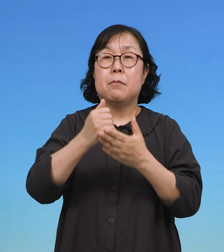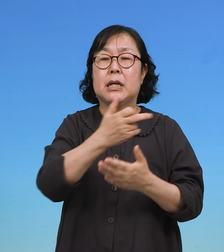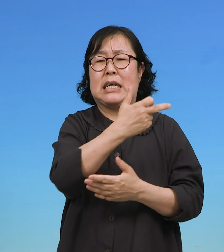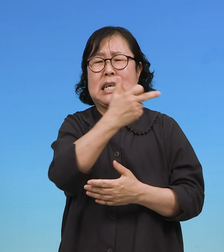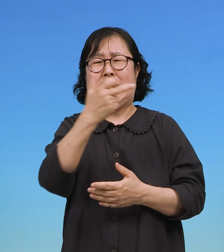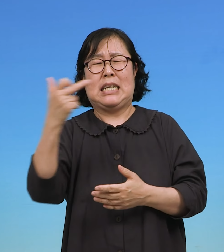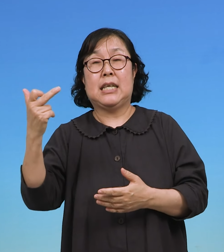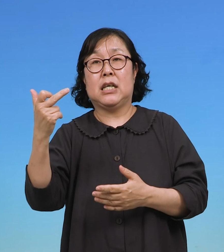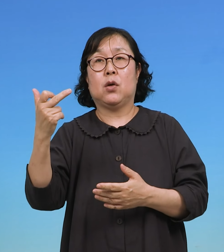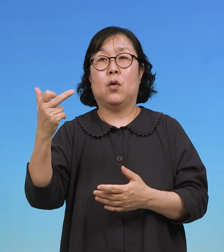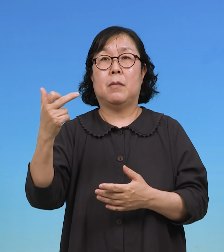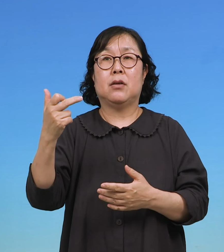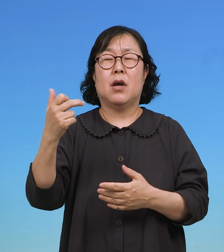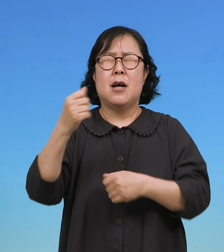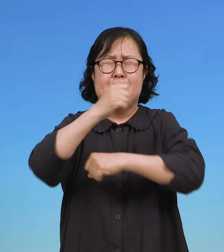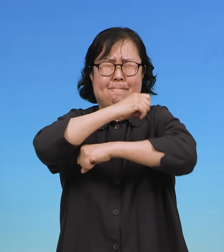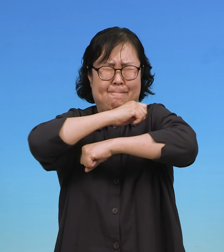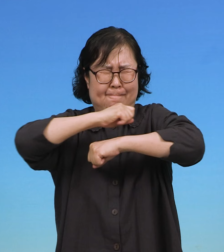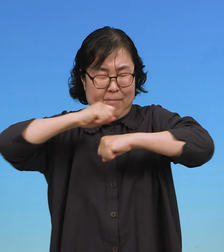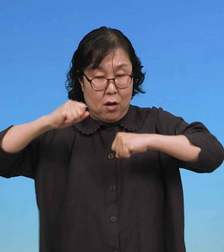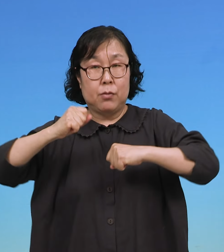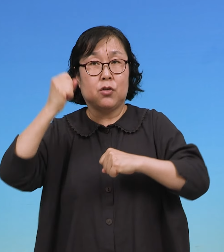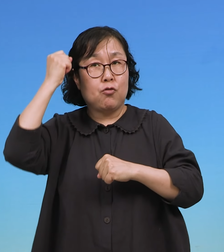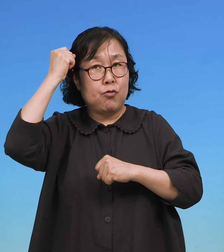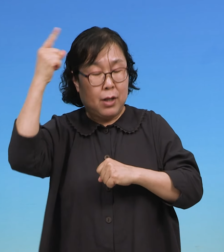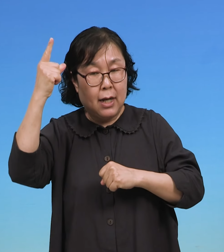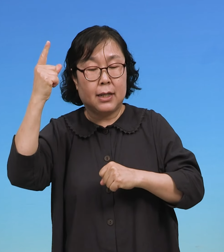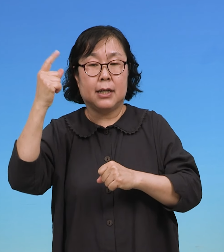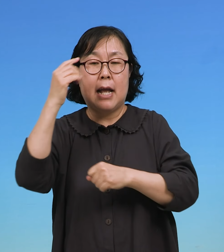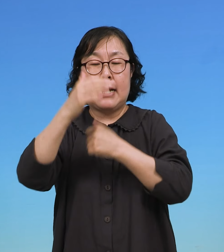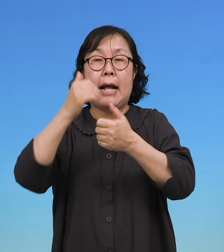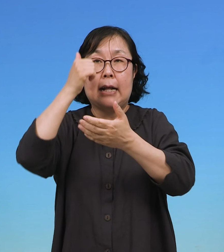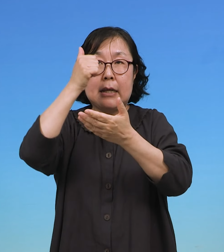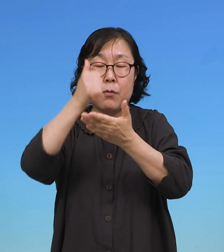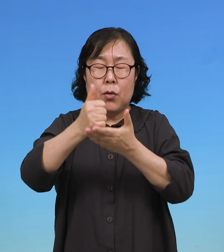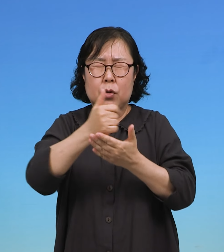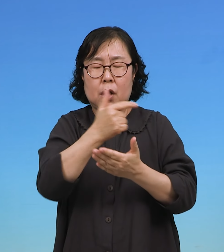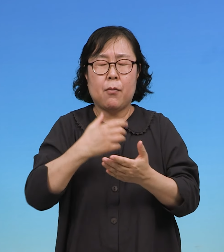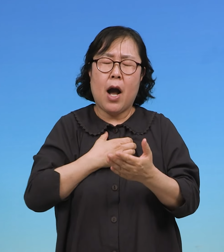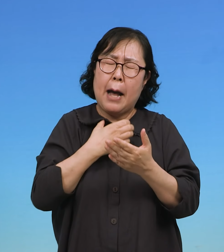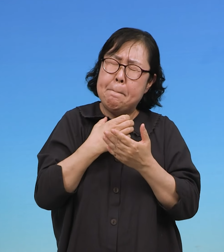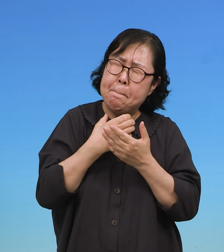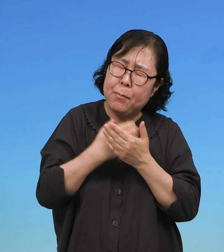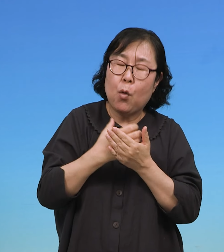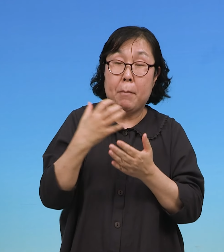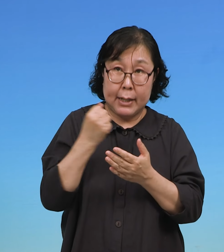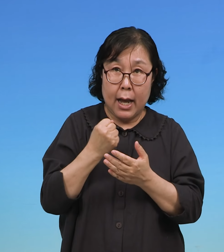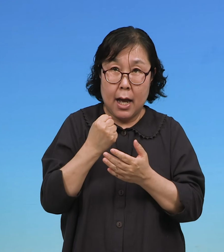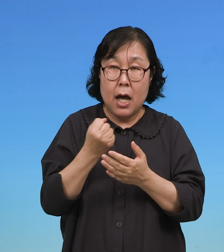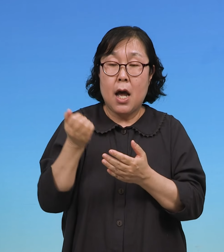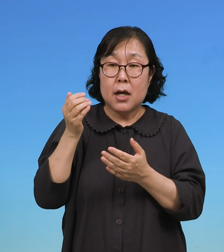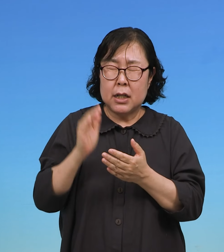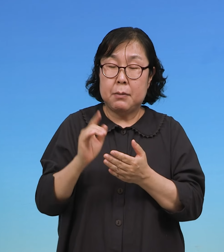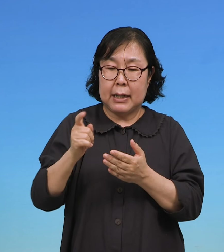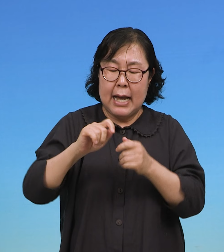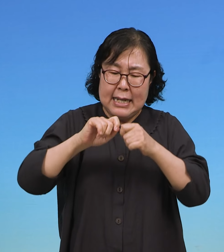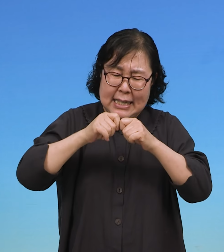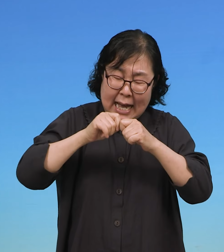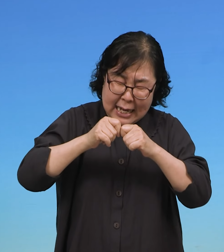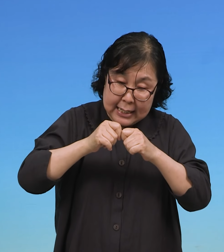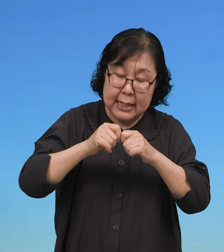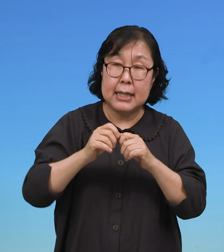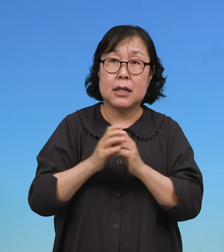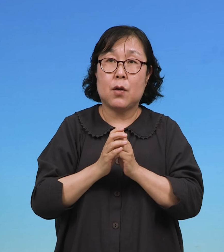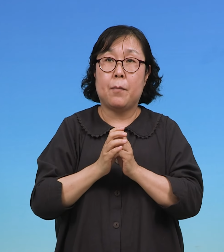웅장하시고 광대하시고 스케일이 크시고 그런 크신 하나님으로서도 너무 감동이 되는데요, 이런